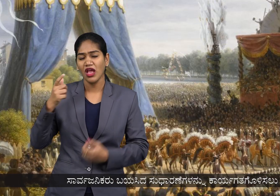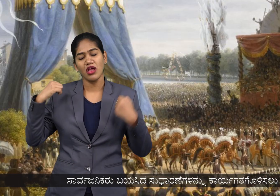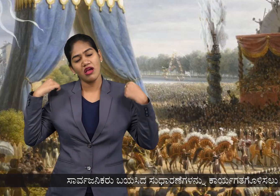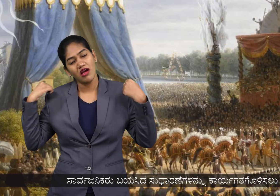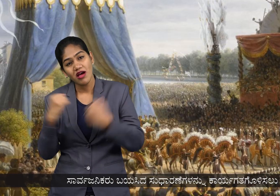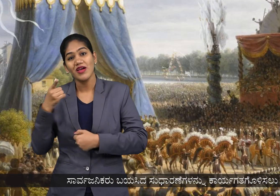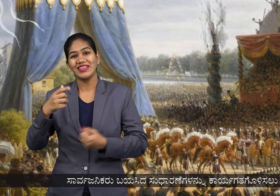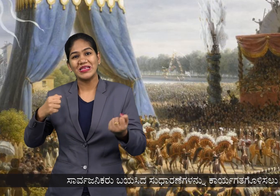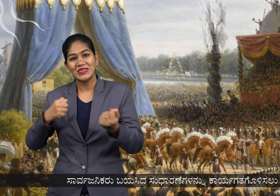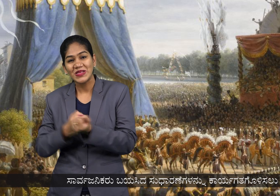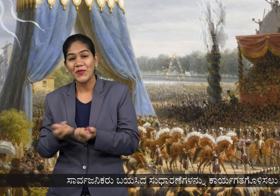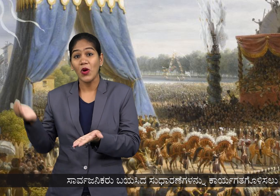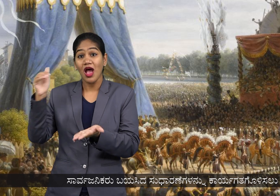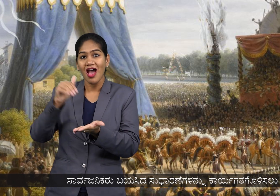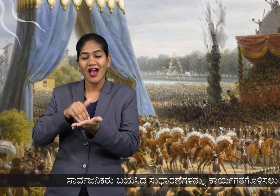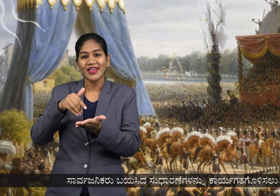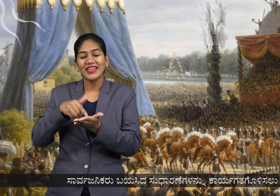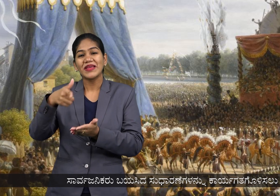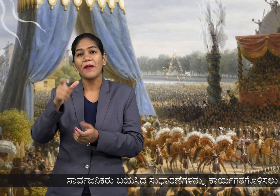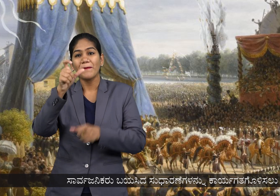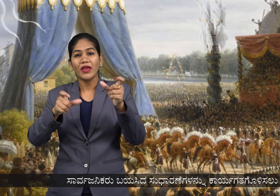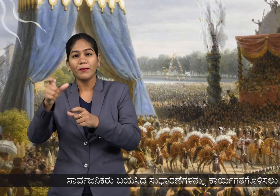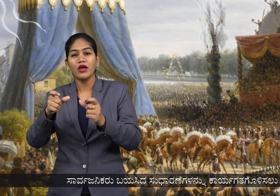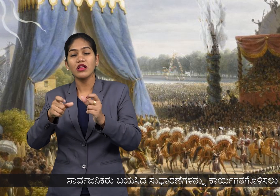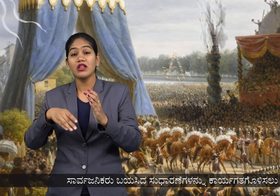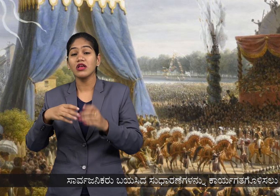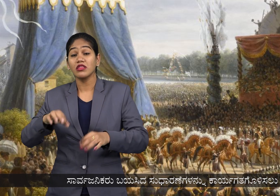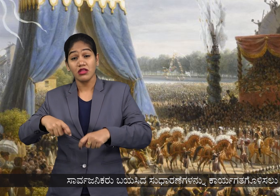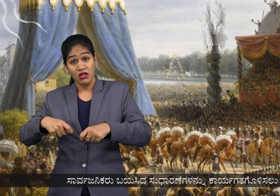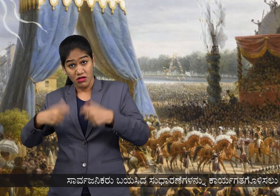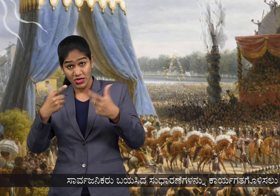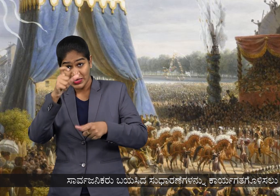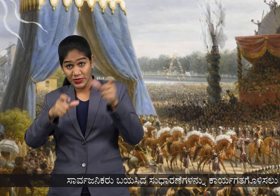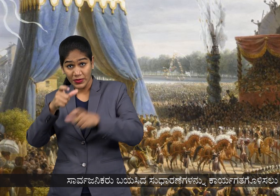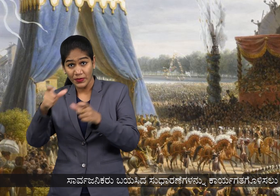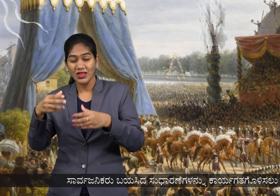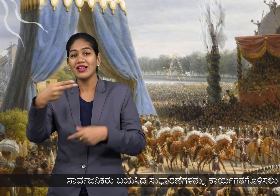ಸಾರ್ವಜನಿಕರು ಬಯಸಿದ ಸುಧಾರಣೆಗಳನ್ನ ಕಾರ್ಯಗತಗೊಳಿಸಲು ವಿಫಲರಾದರು.